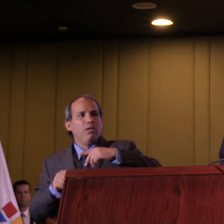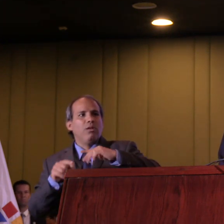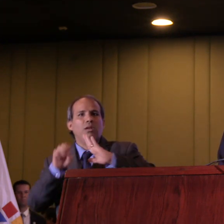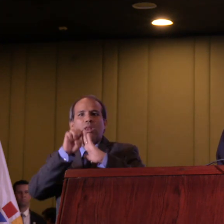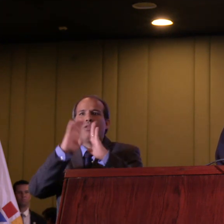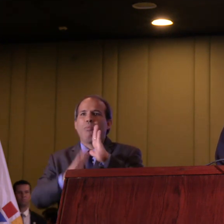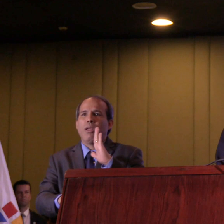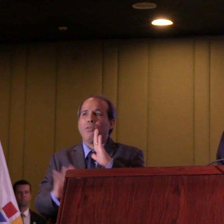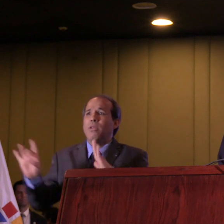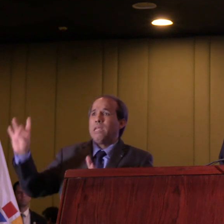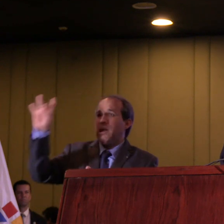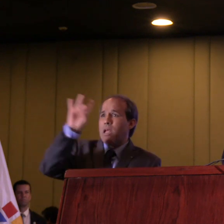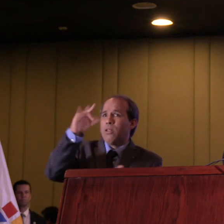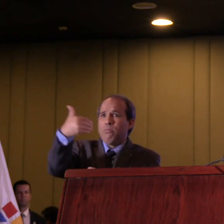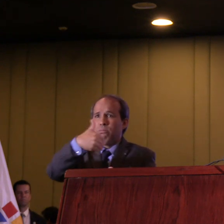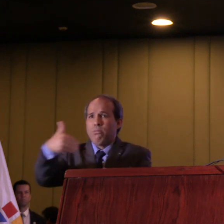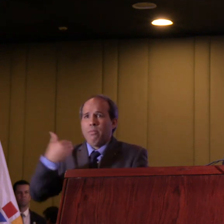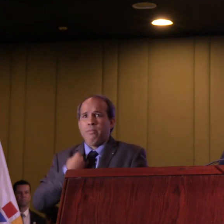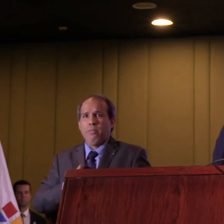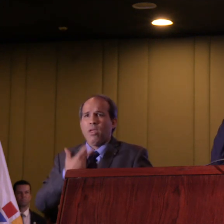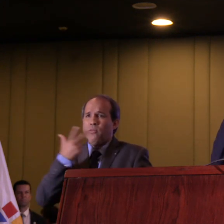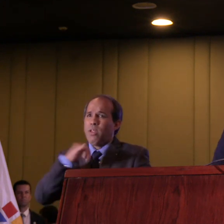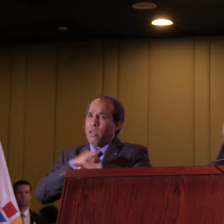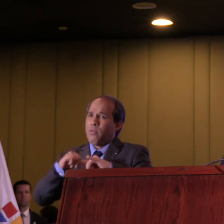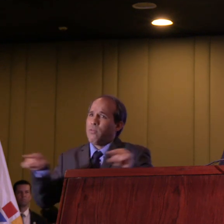entre outros. Dizer a todos vocês